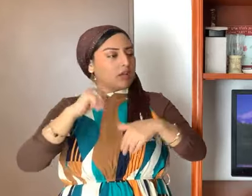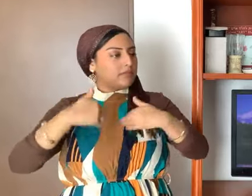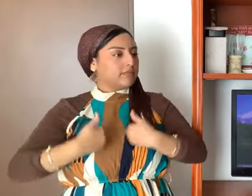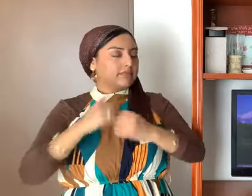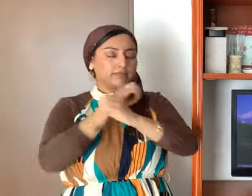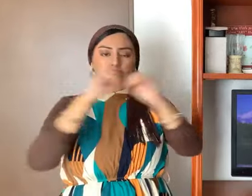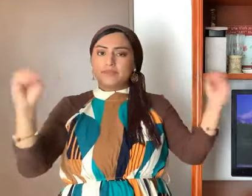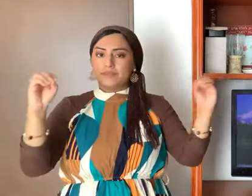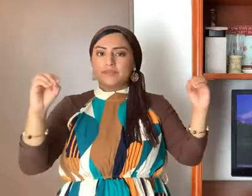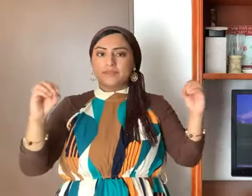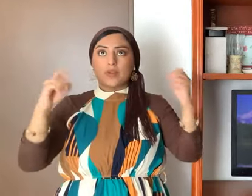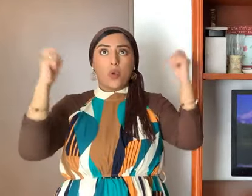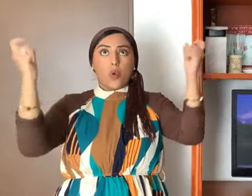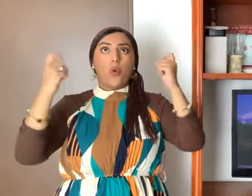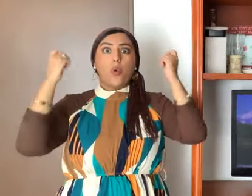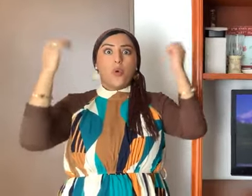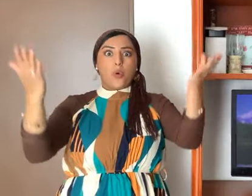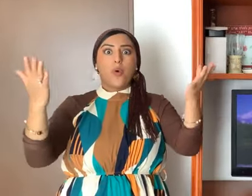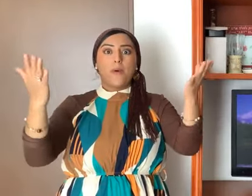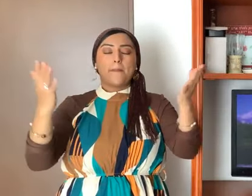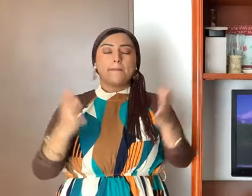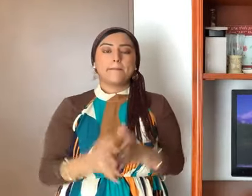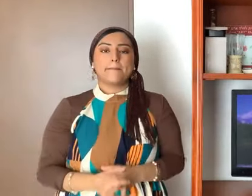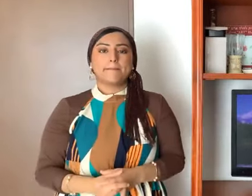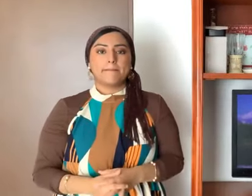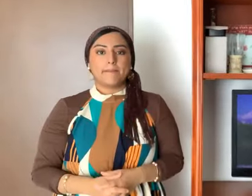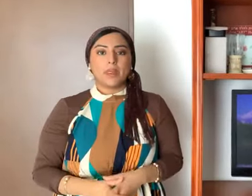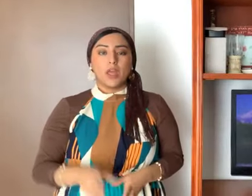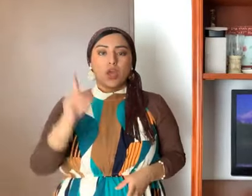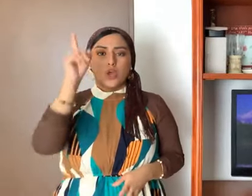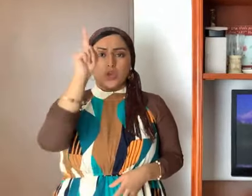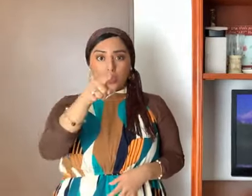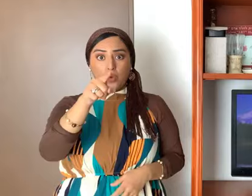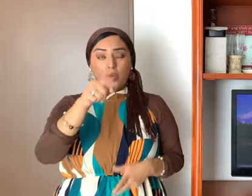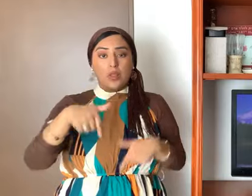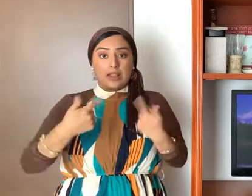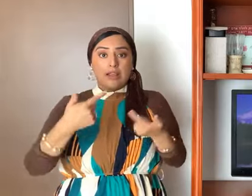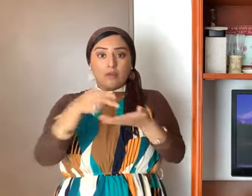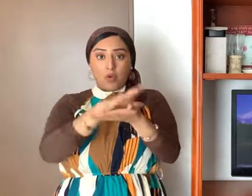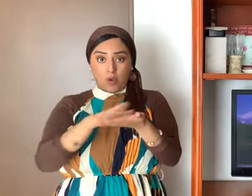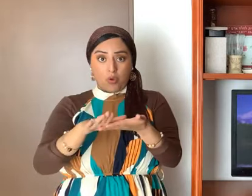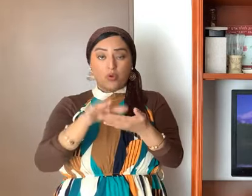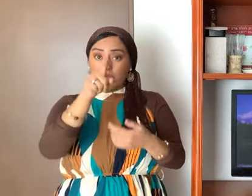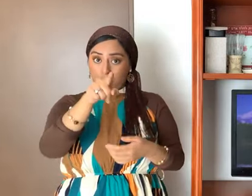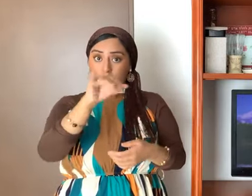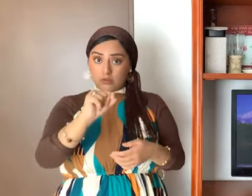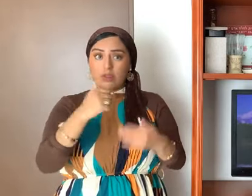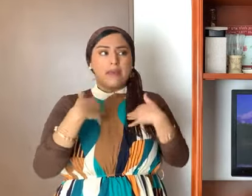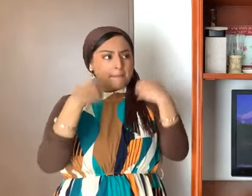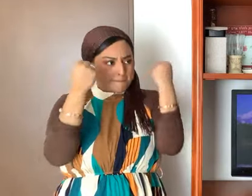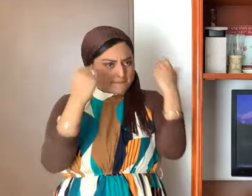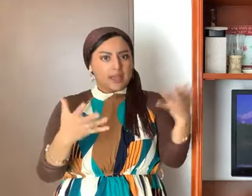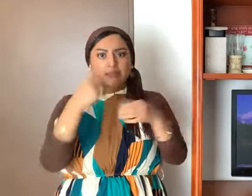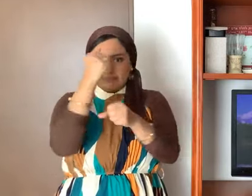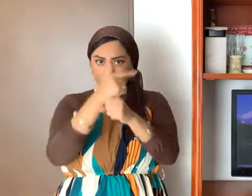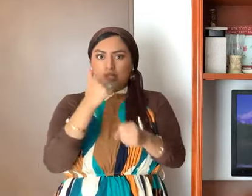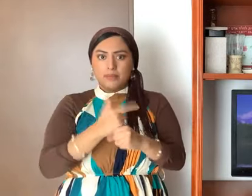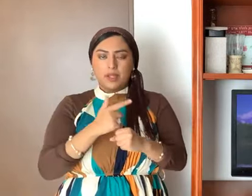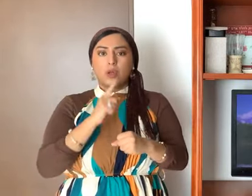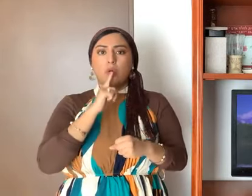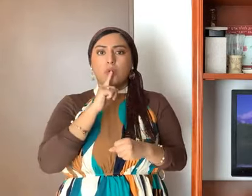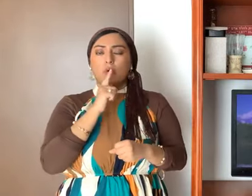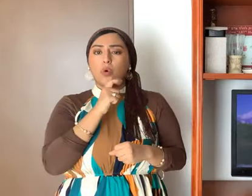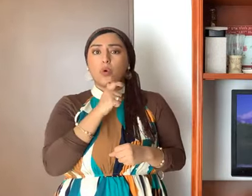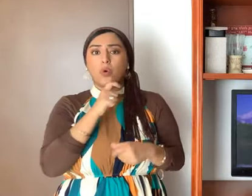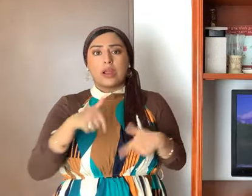fatigarán. ¡Tremendo! ¡Aleluya! Entonces, a ver, tú que eres Kadosh, tú sí, porque hay muchos Kadoshim, muchas